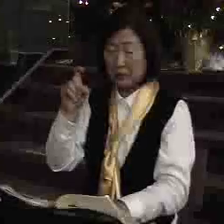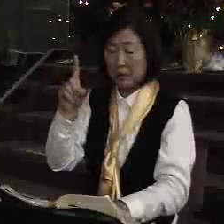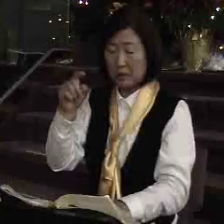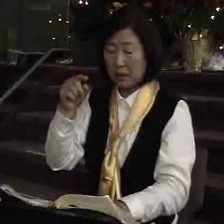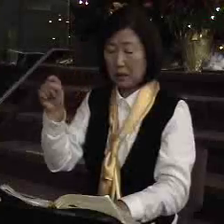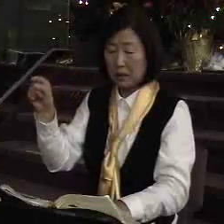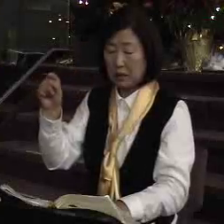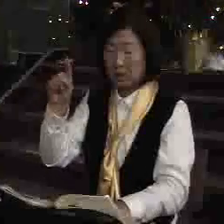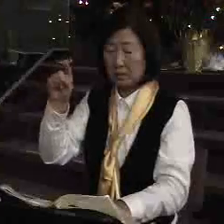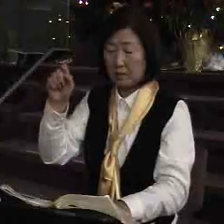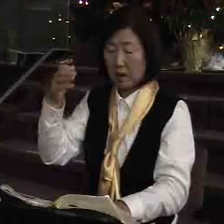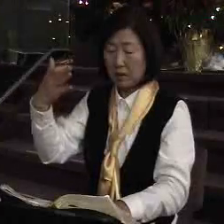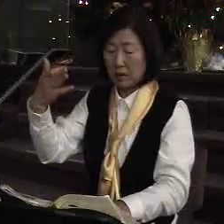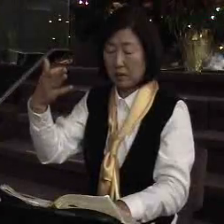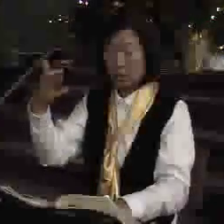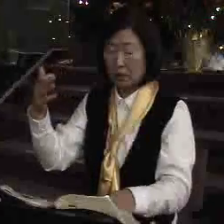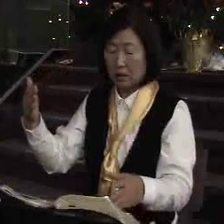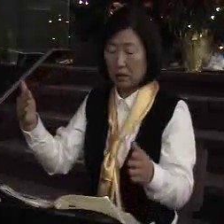교독하도록 하겠습니다.